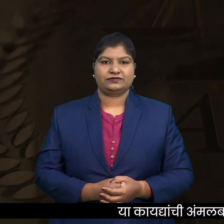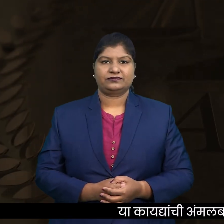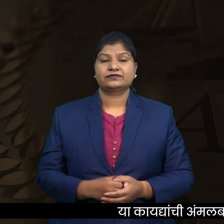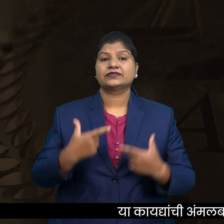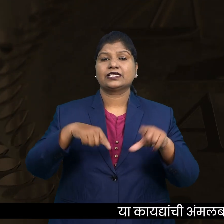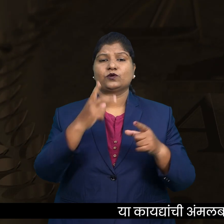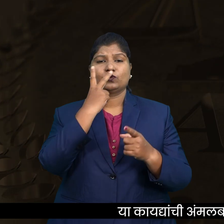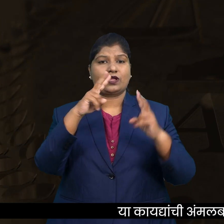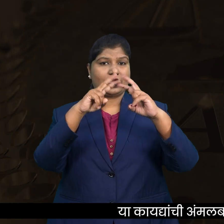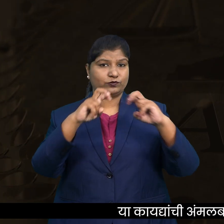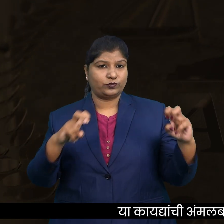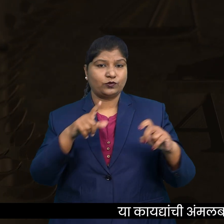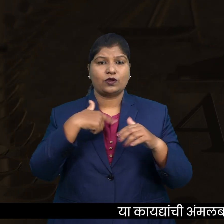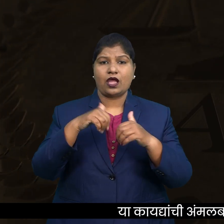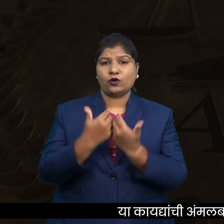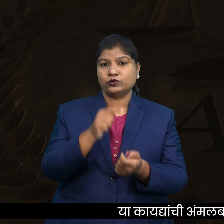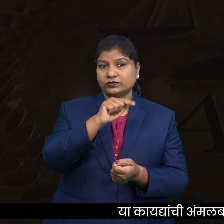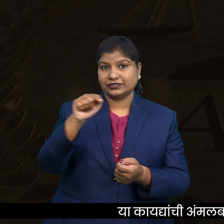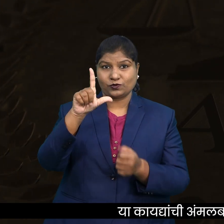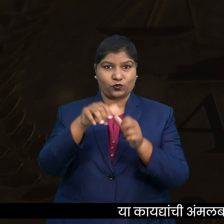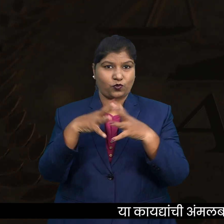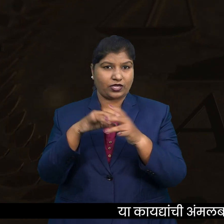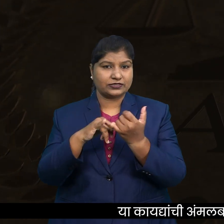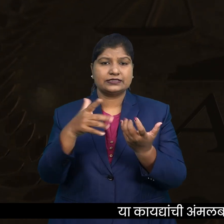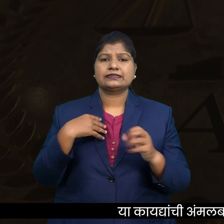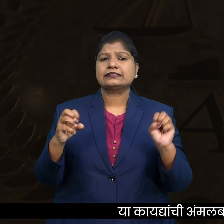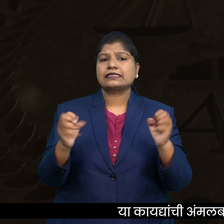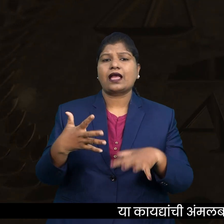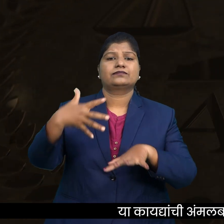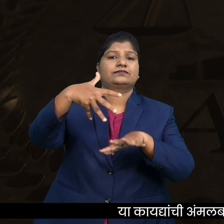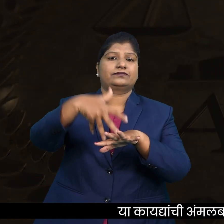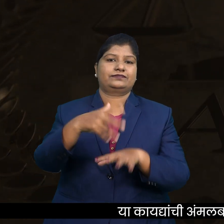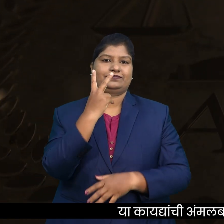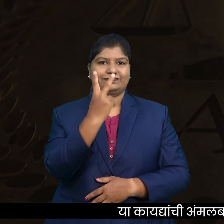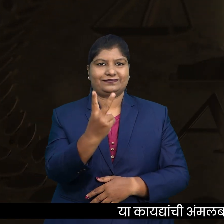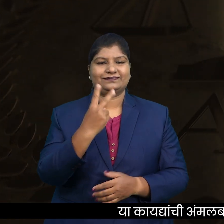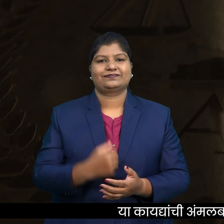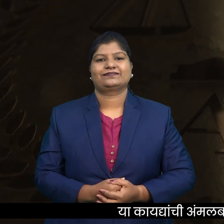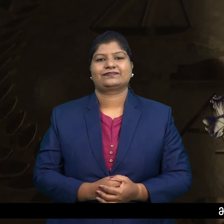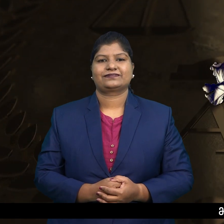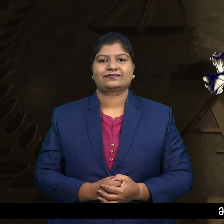या कायद्यांची अंमलबजावणी कशी होते ते पाहूया.